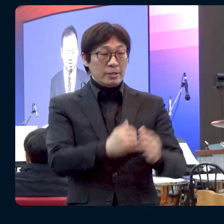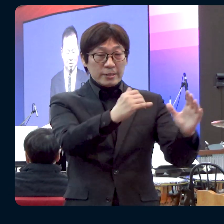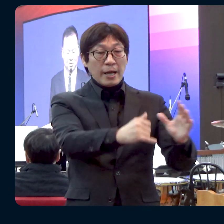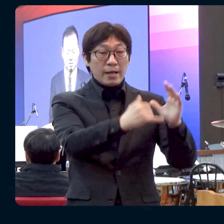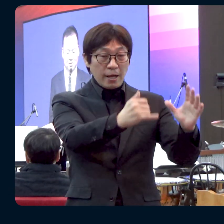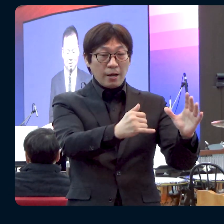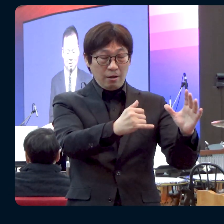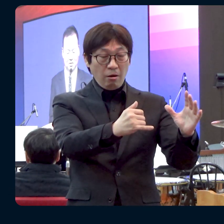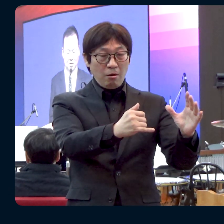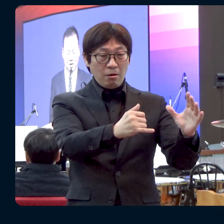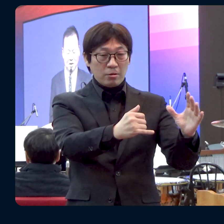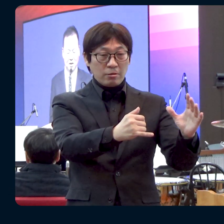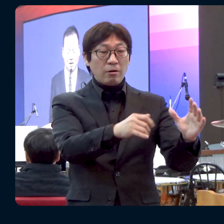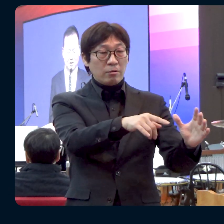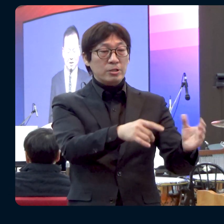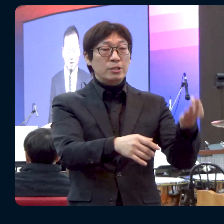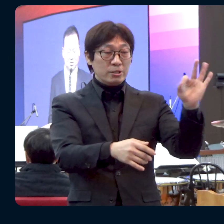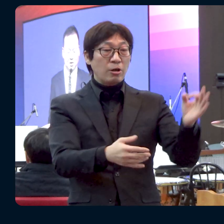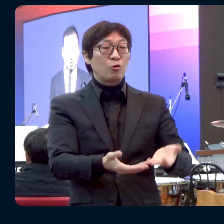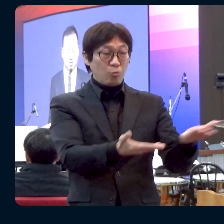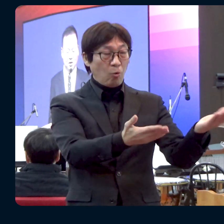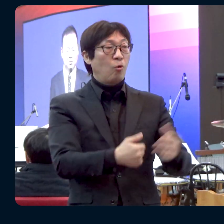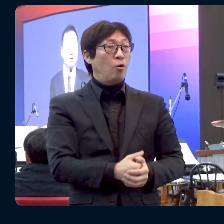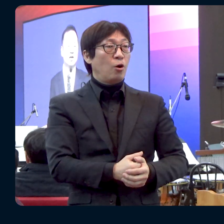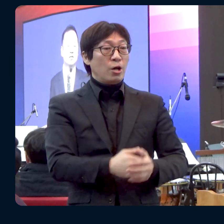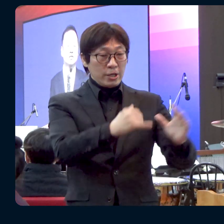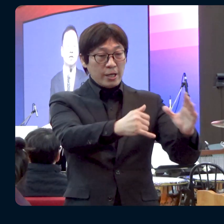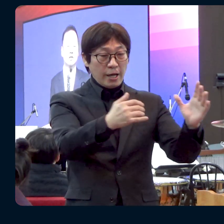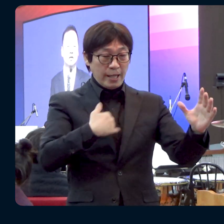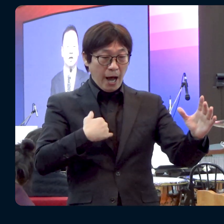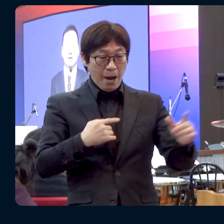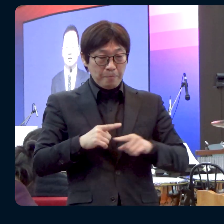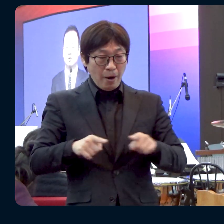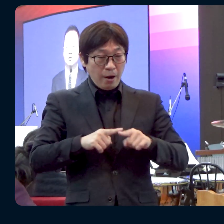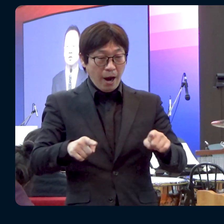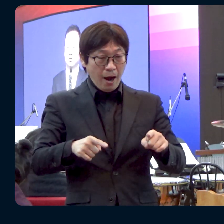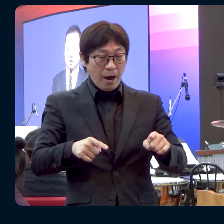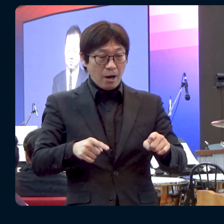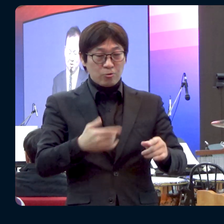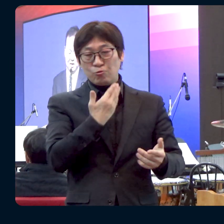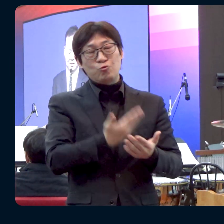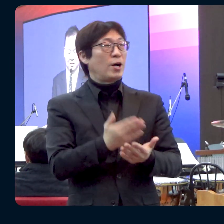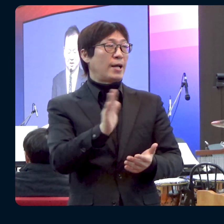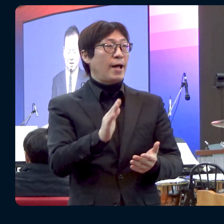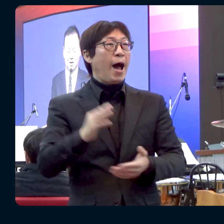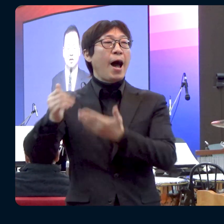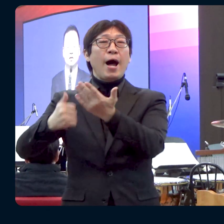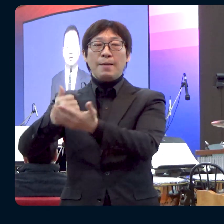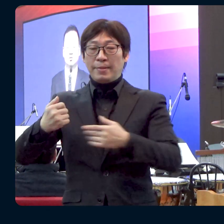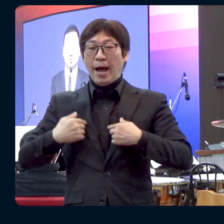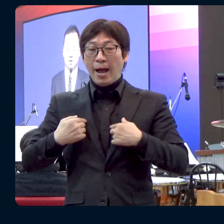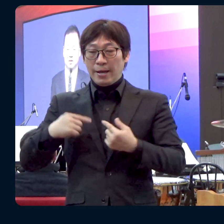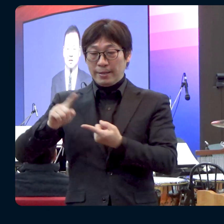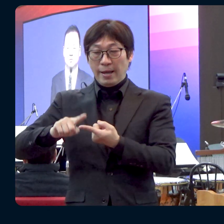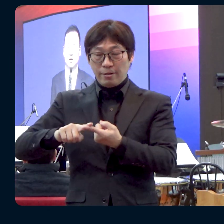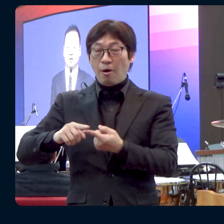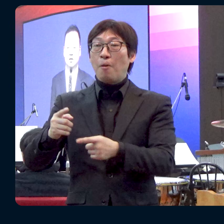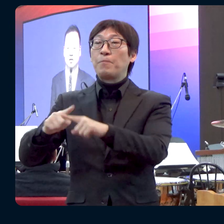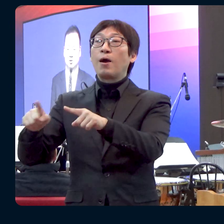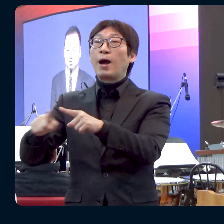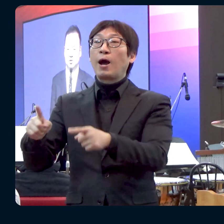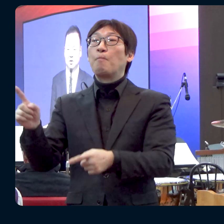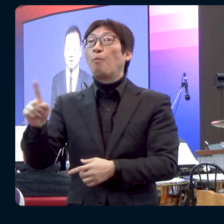인정하고 회개해야죠. 그러나 세상의 우리를 어떻게 평가하는지가 아니라 하나님의 우리를 어떻게 평가하시는지가